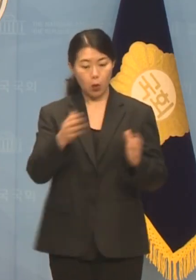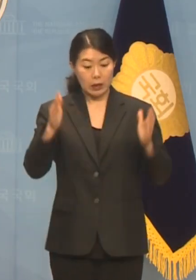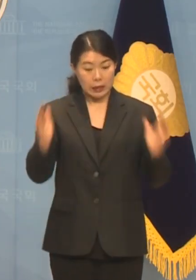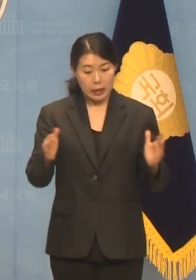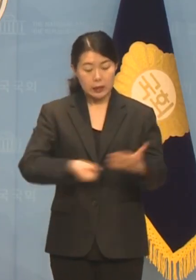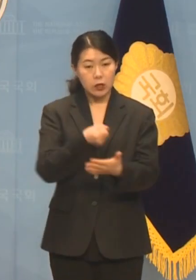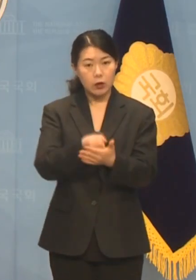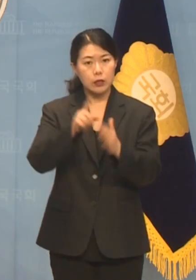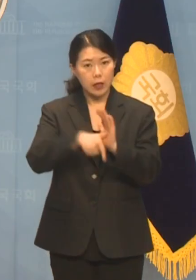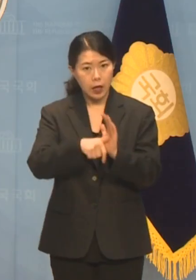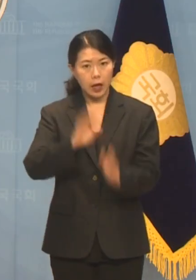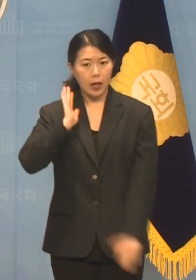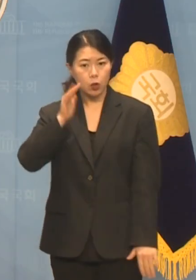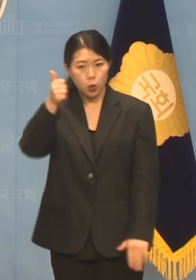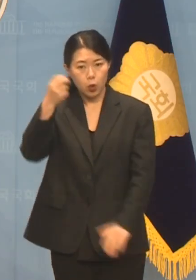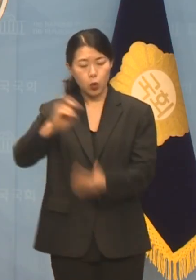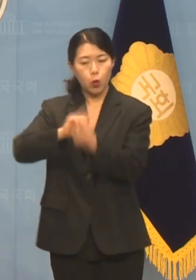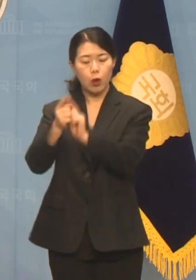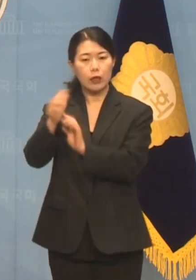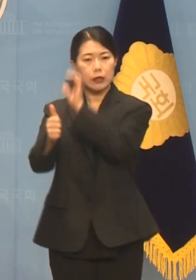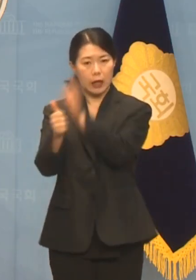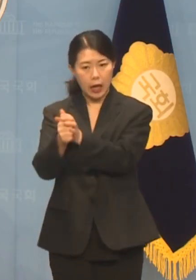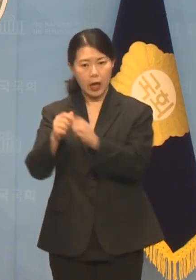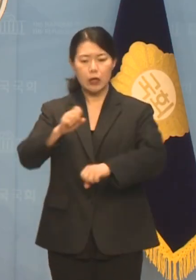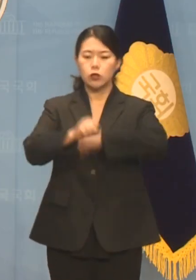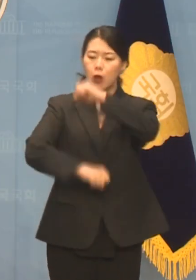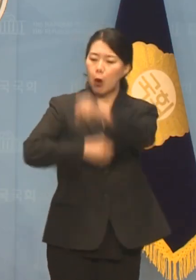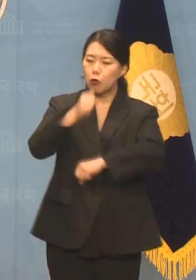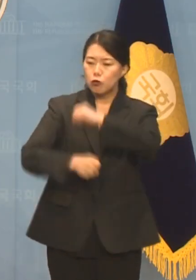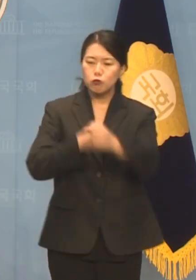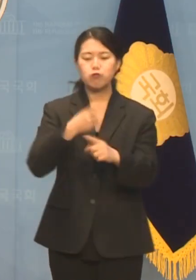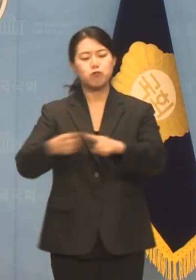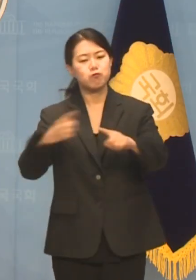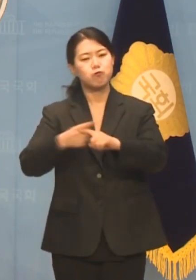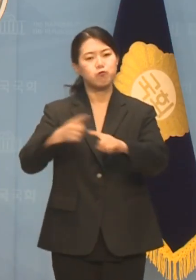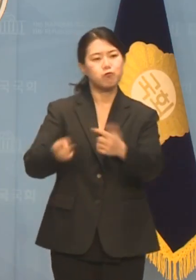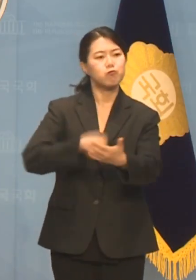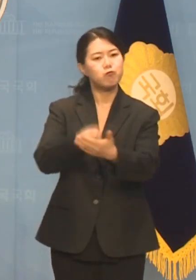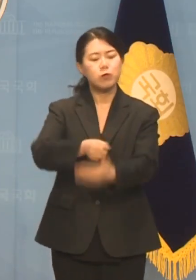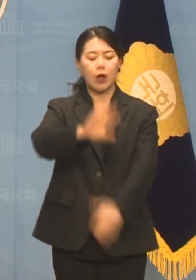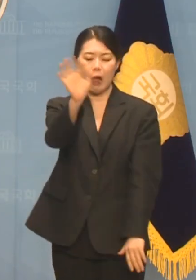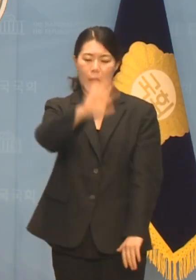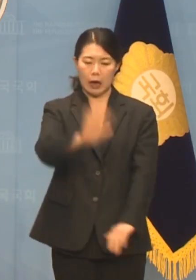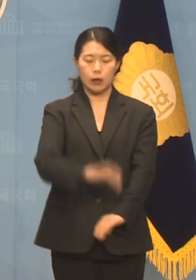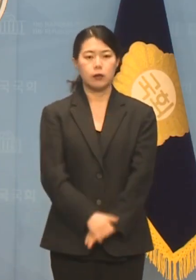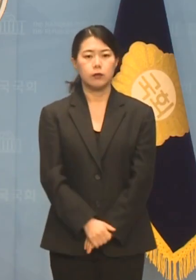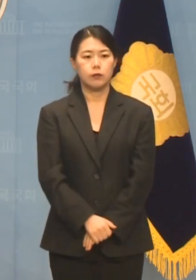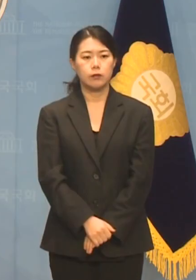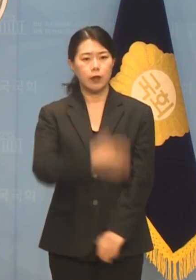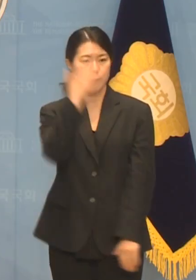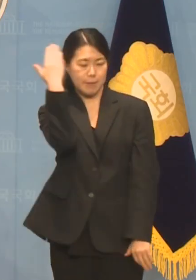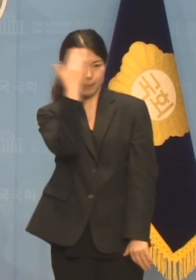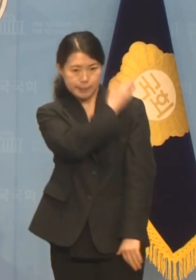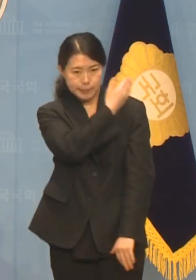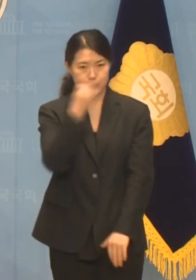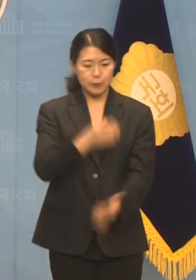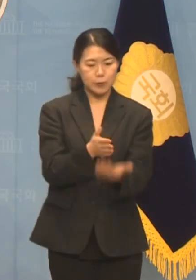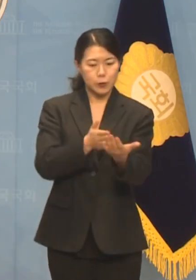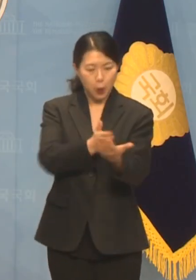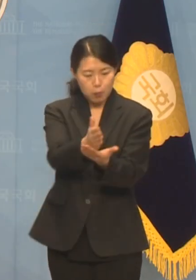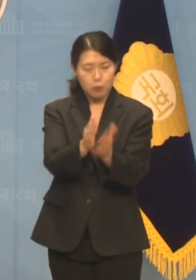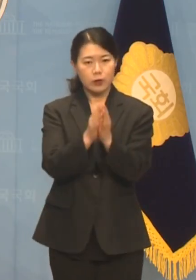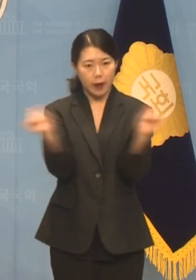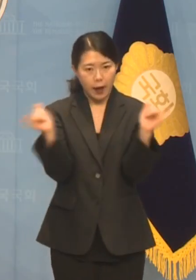지정이 대통령 또는 권한대행의 자의적인 판단에 따라 결정되는 것이 아니라 객관적이고